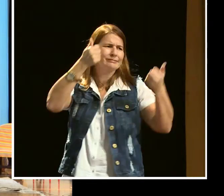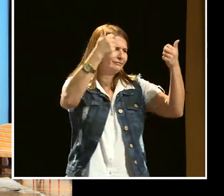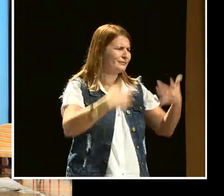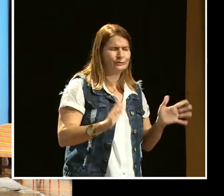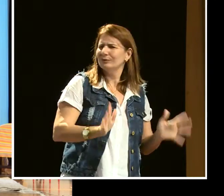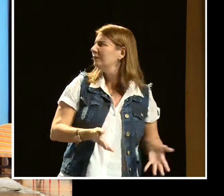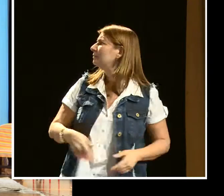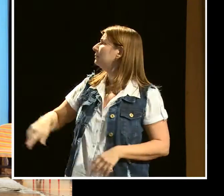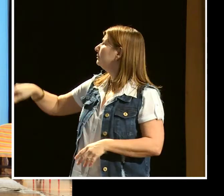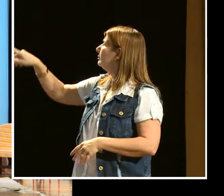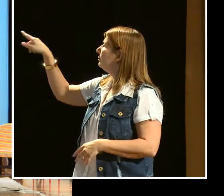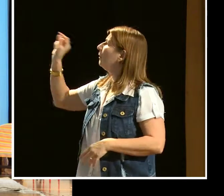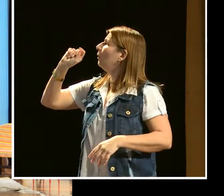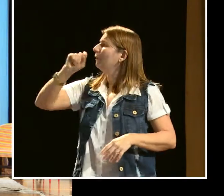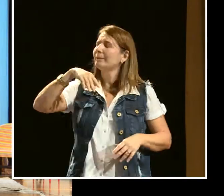O objetivo